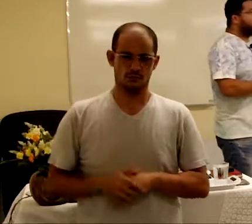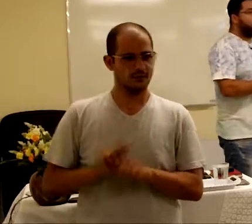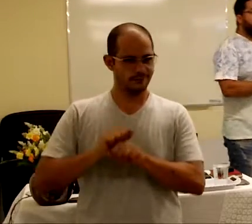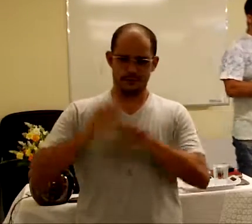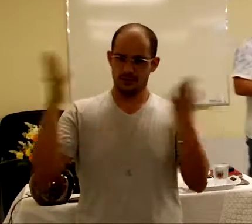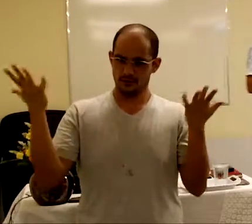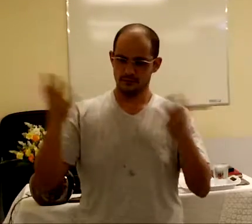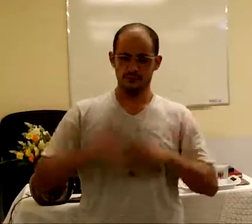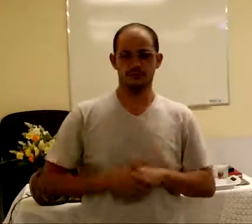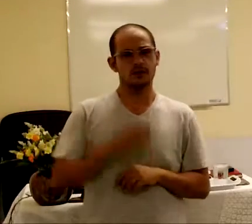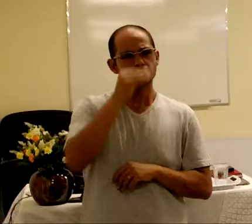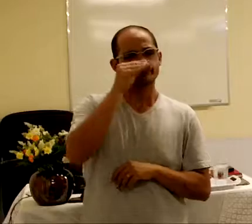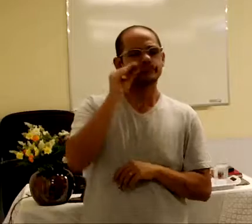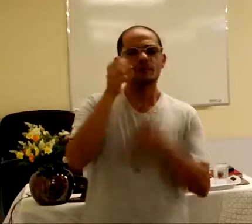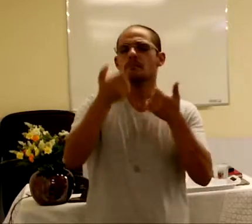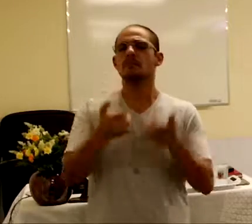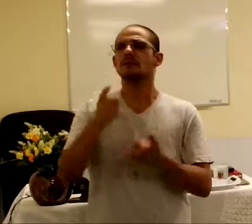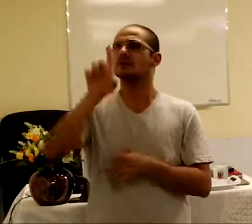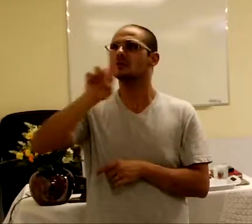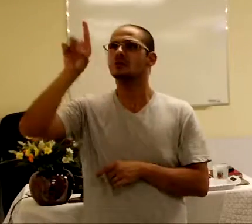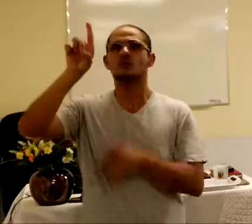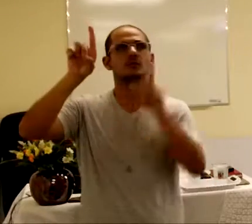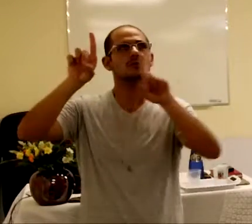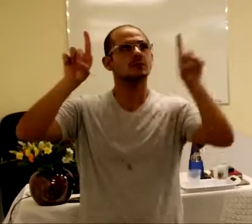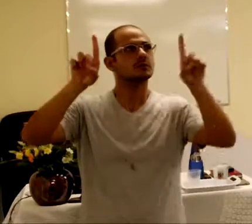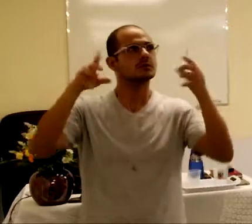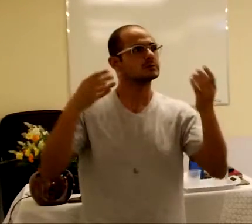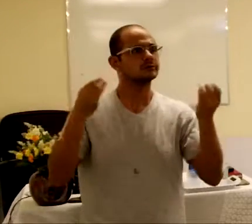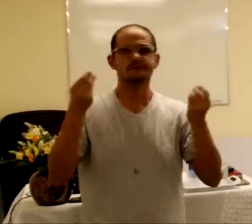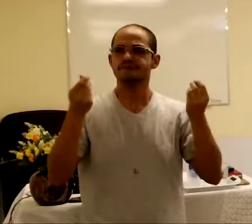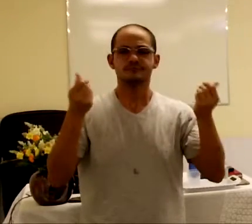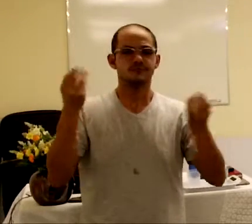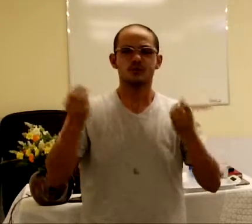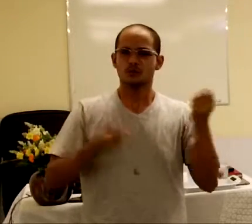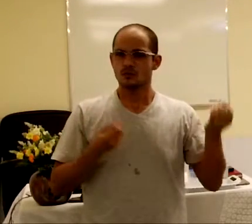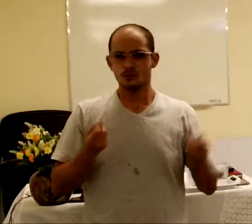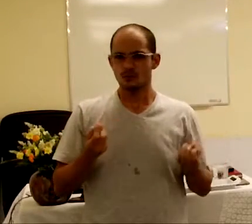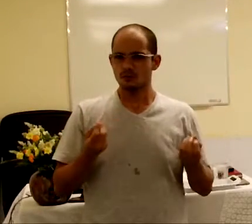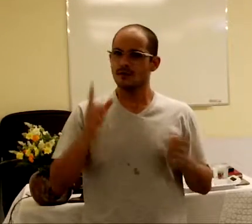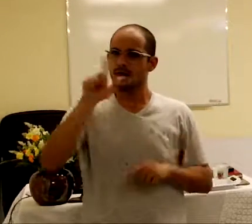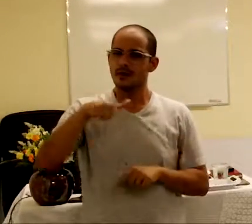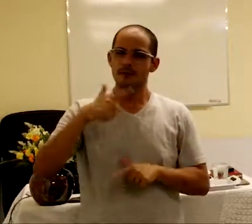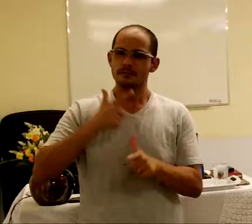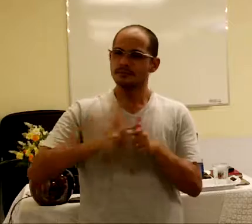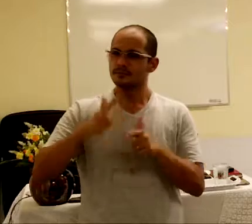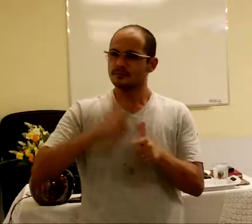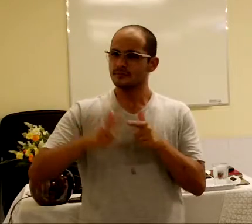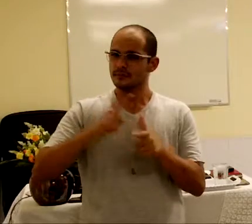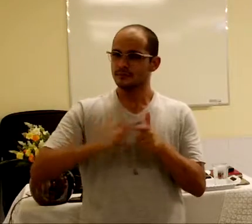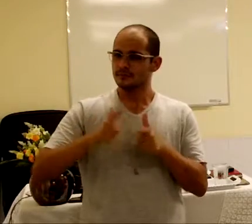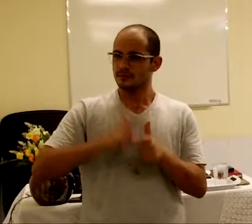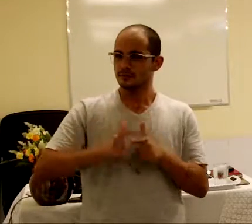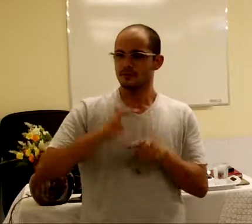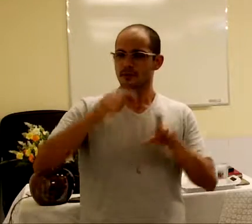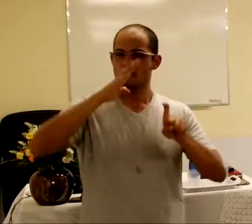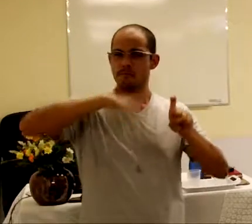Kardec comenta, se houvesse mais de uma divindade, como é que ia ser? É aquele problema da mitologia grega, greco-romana.